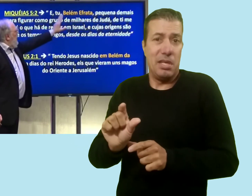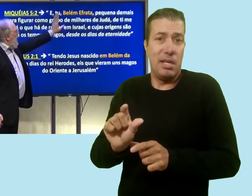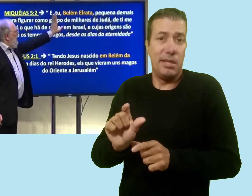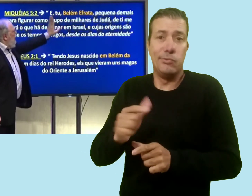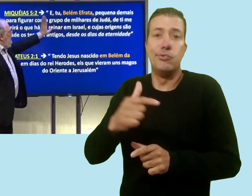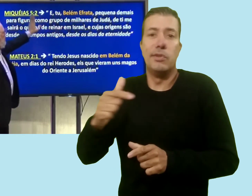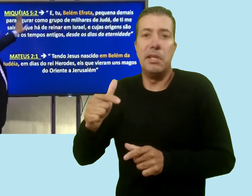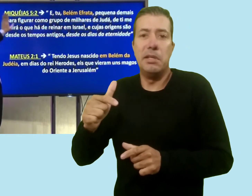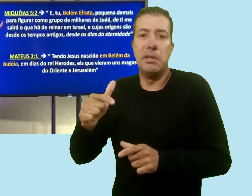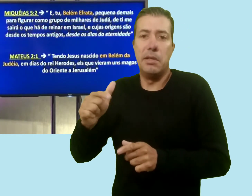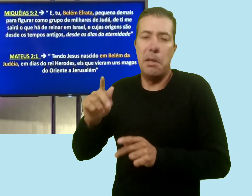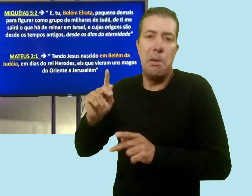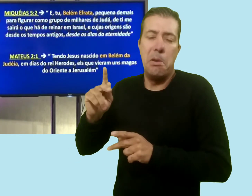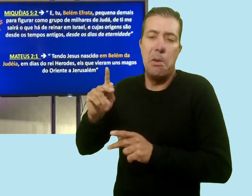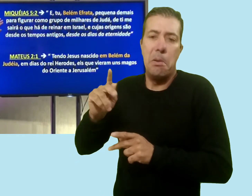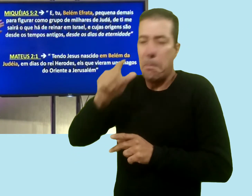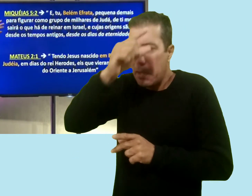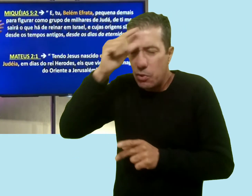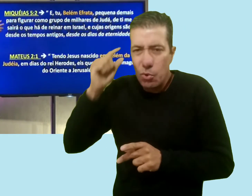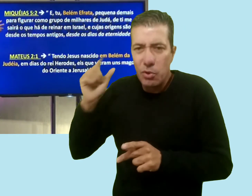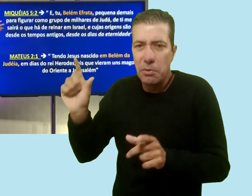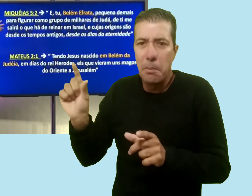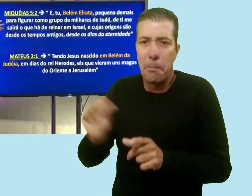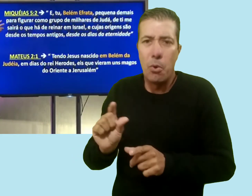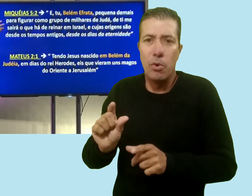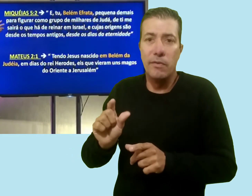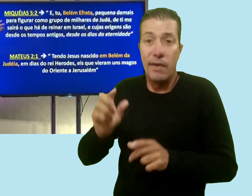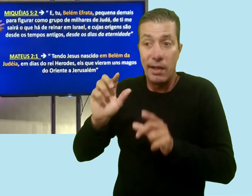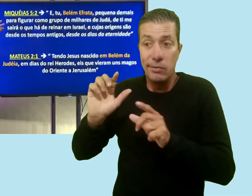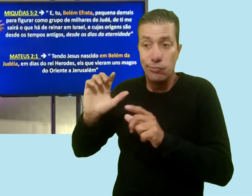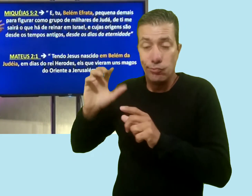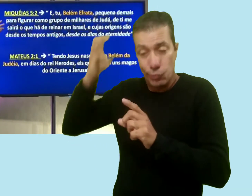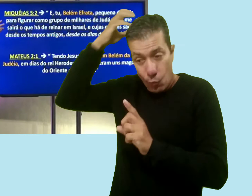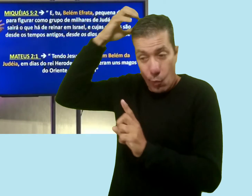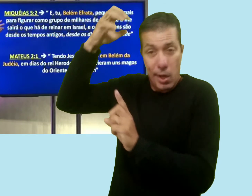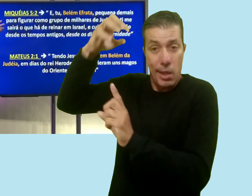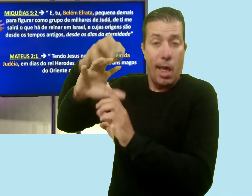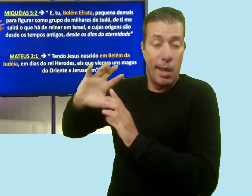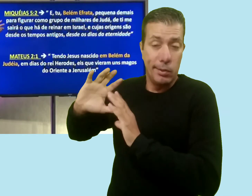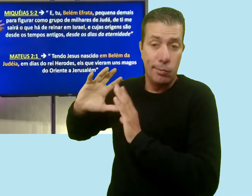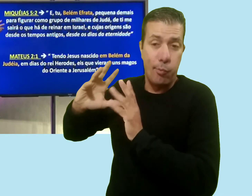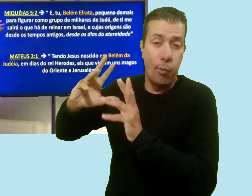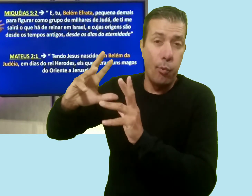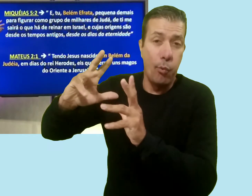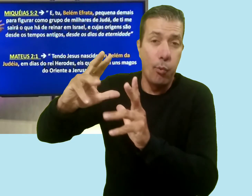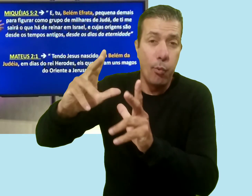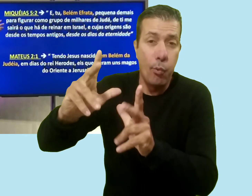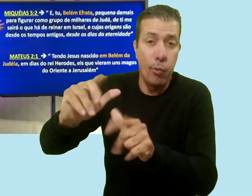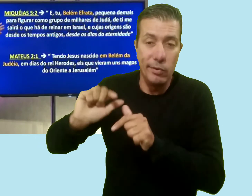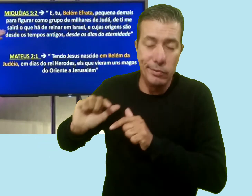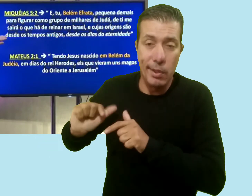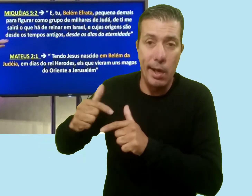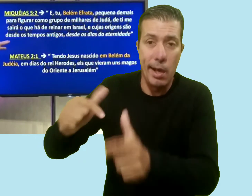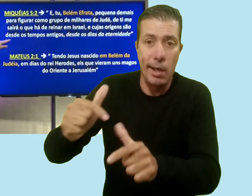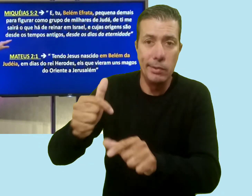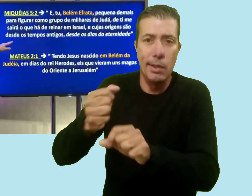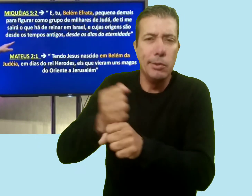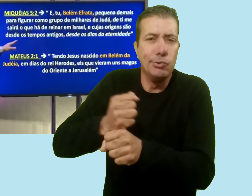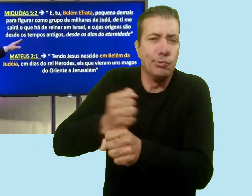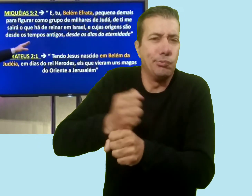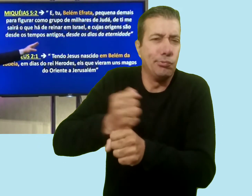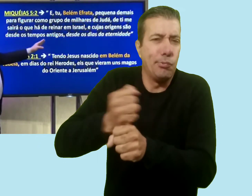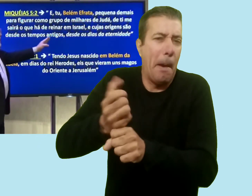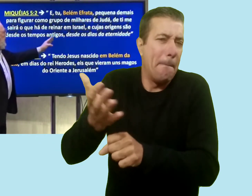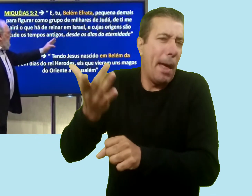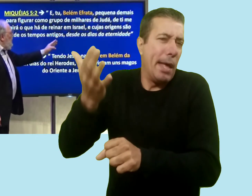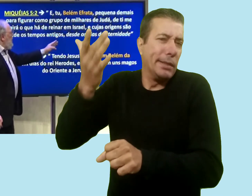que não tem nem muita gente, de ti me sairá o que há de reinar em Israel, e cujas origens são desde